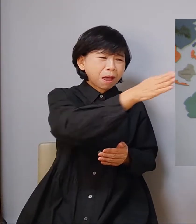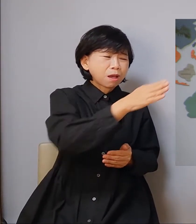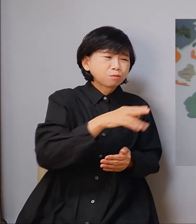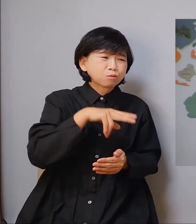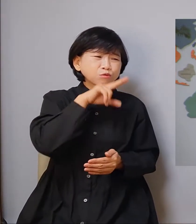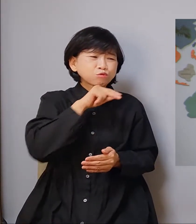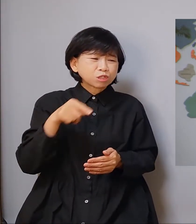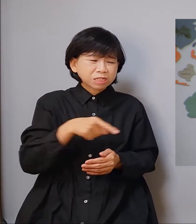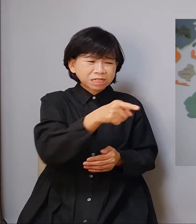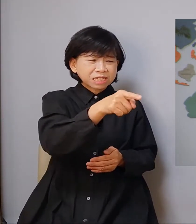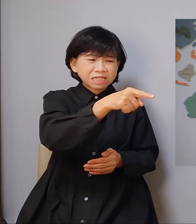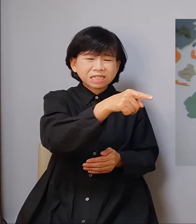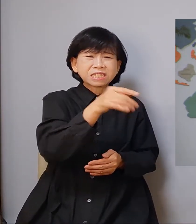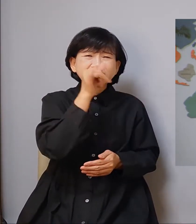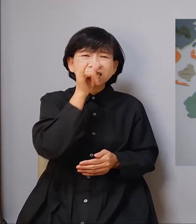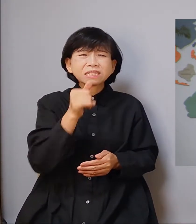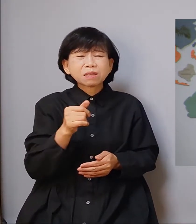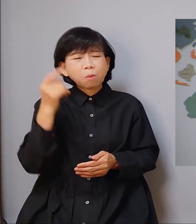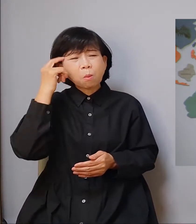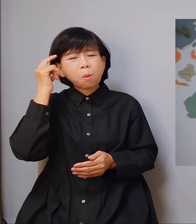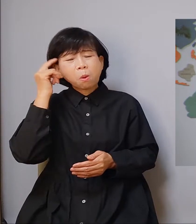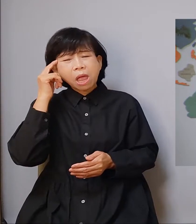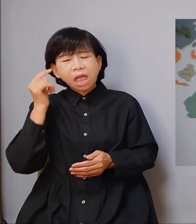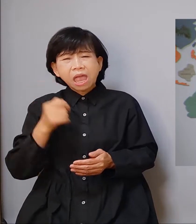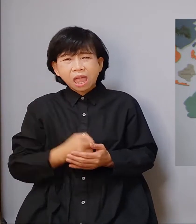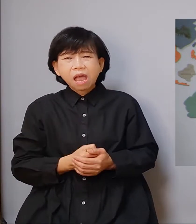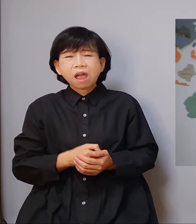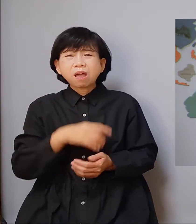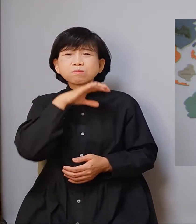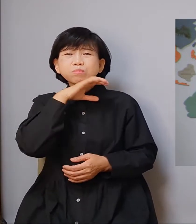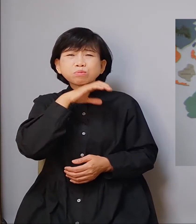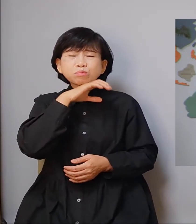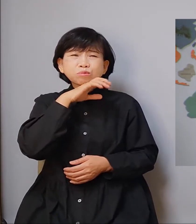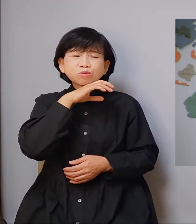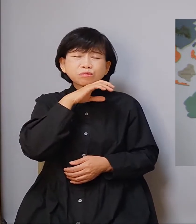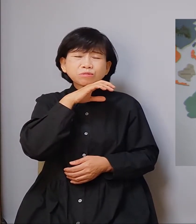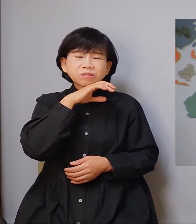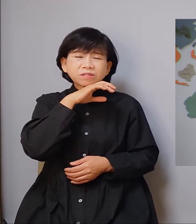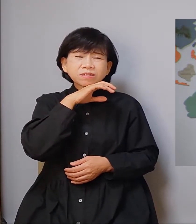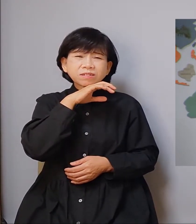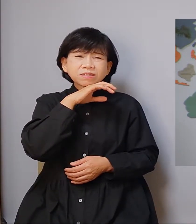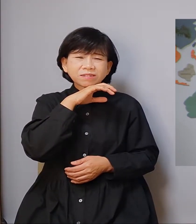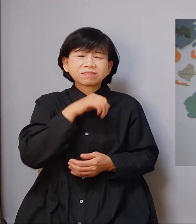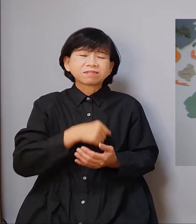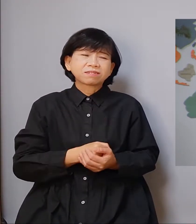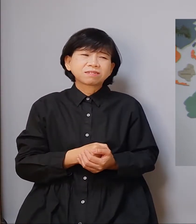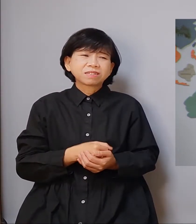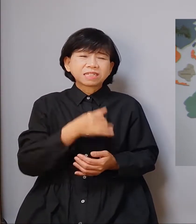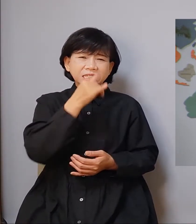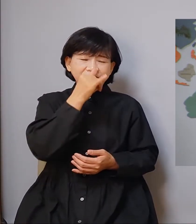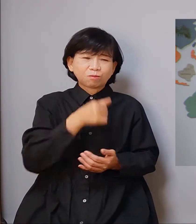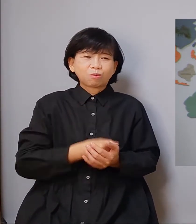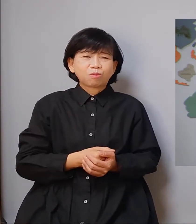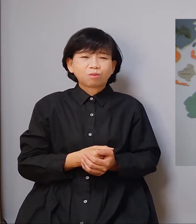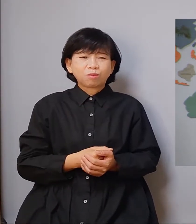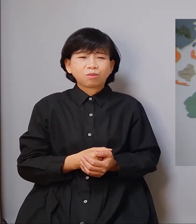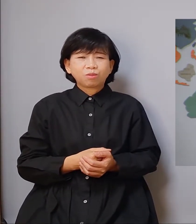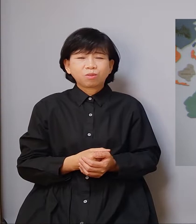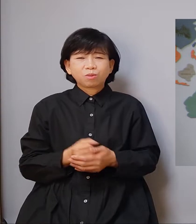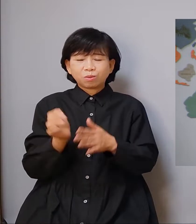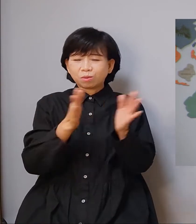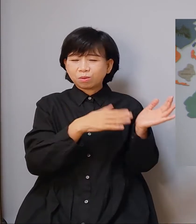꽉 누르면 불평과 불만이 쏟아져 나올 수도 있고, 그래도 감사합니다, 그래도